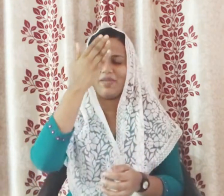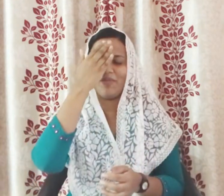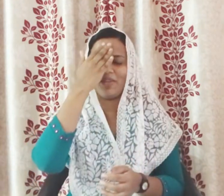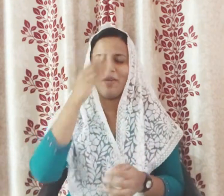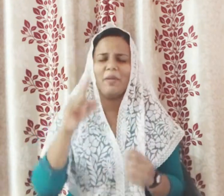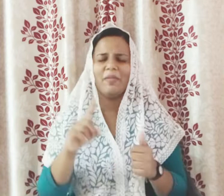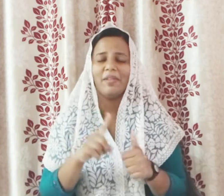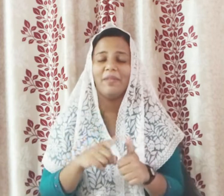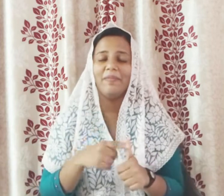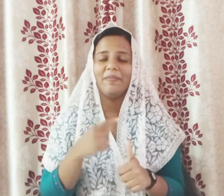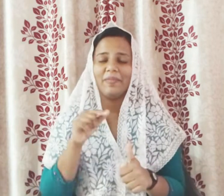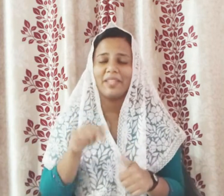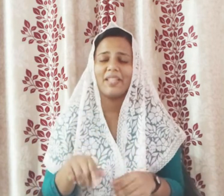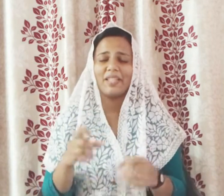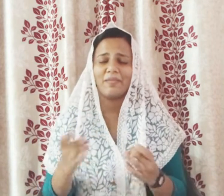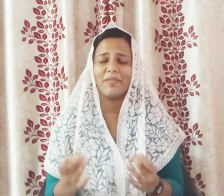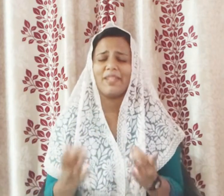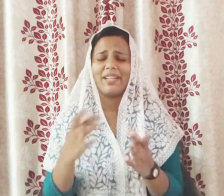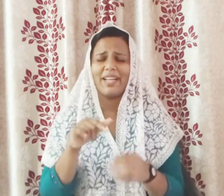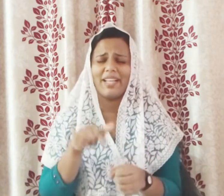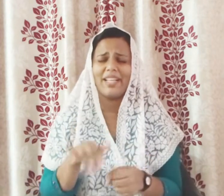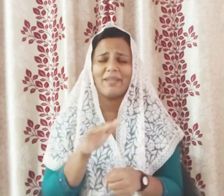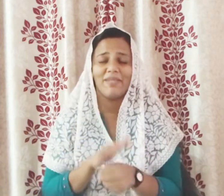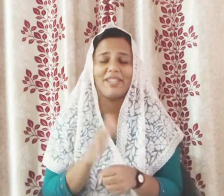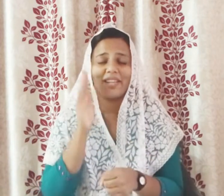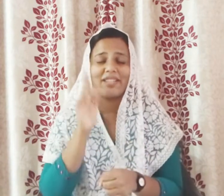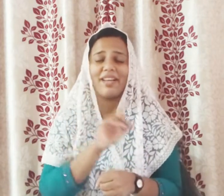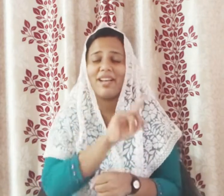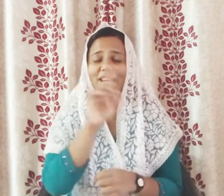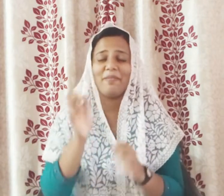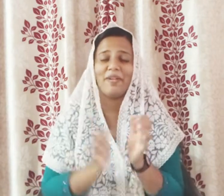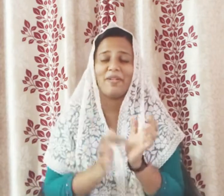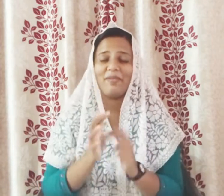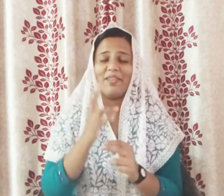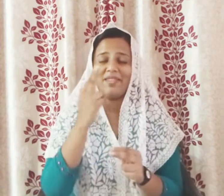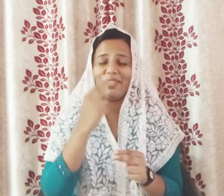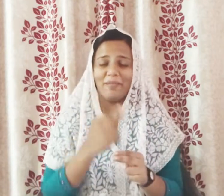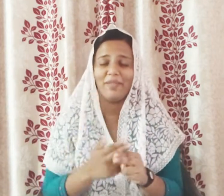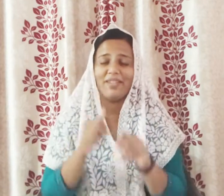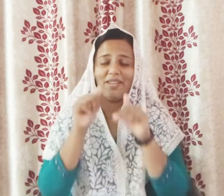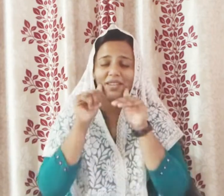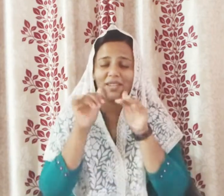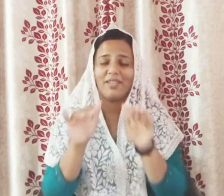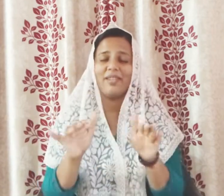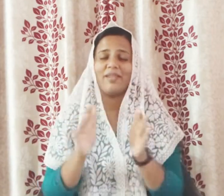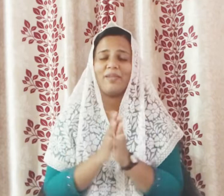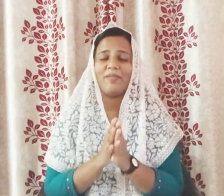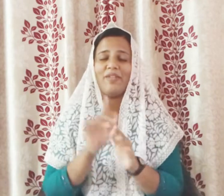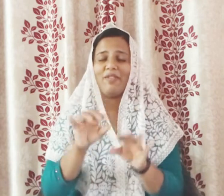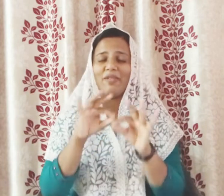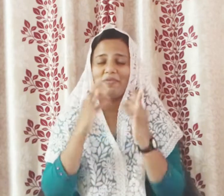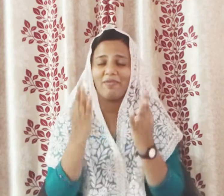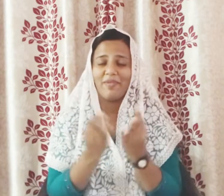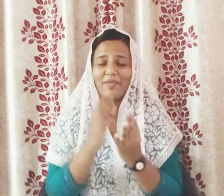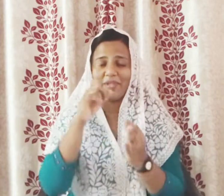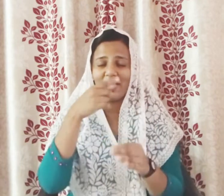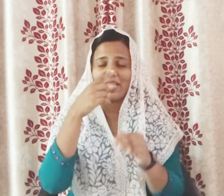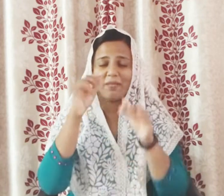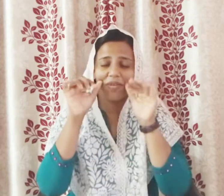പറയുന്നു, സ്തോത്രം പറയുന്നു. പ്രത്യേകിച്ച് അപ്പാ, ഇന്ന് പ്രഭാതത്തിൽ ഈ ശബ്ദം കേൾക്കുന്നതിന് കുഞ്ഞുങ്ങളെ യേശു ക്രിസ്തുവിൻ്റെ നാമത്തിൽ അനുഗ്രഹിക്കുന്നു. ഇവരുടെ കുടുംബജീവിതം